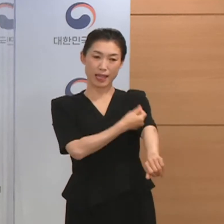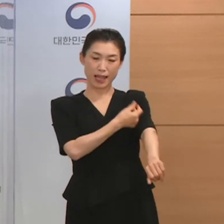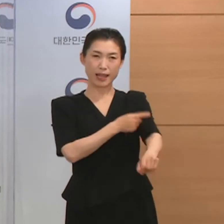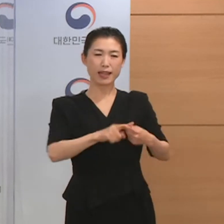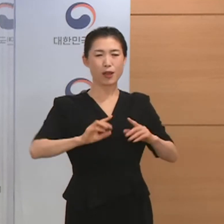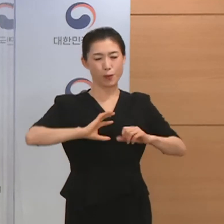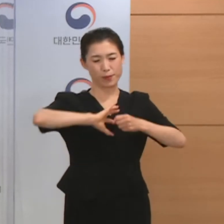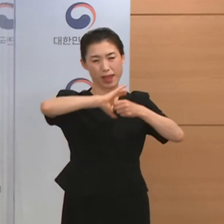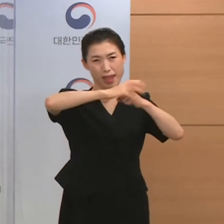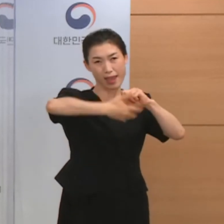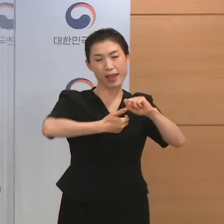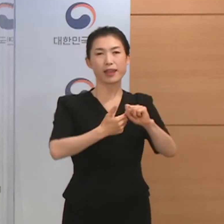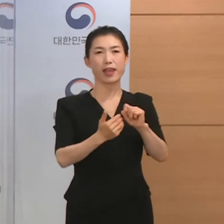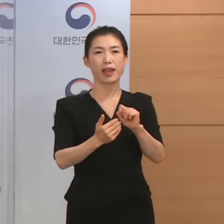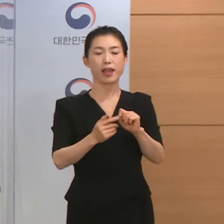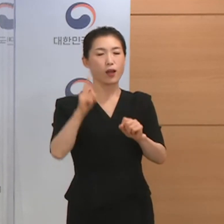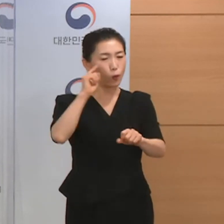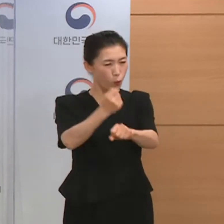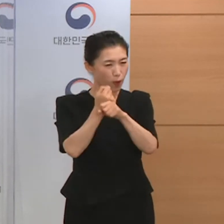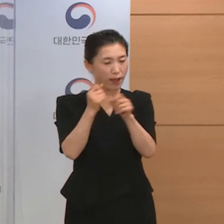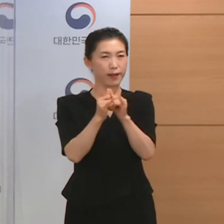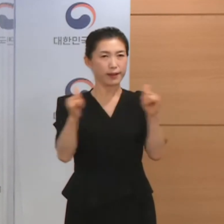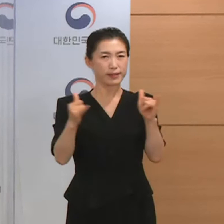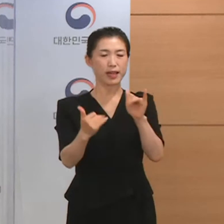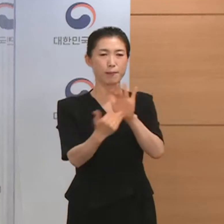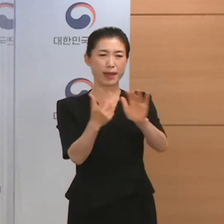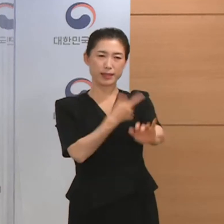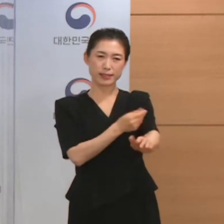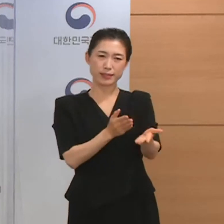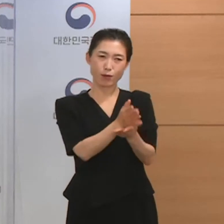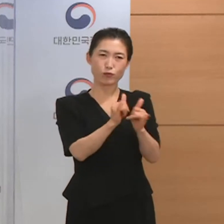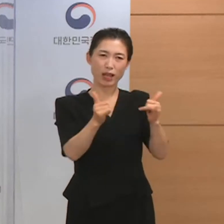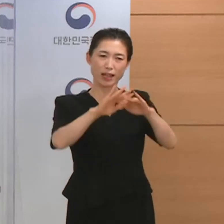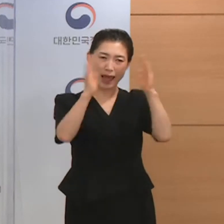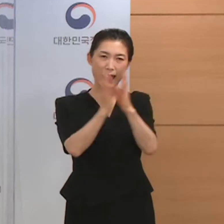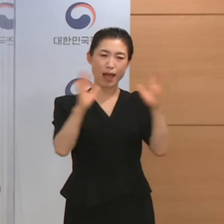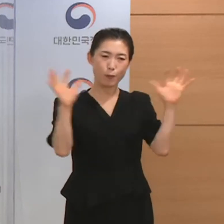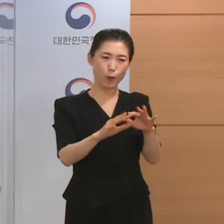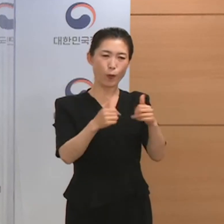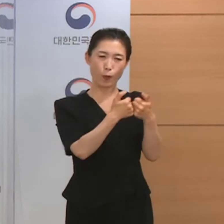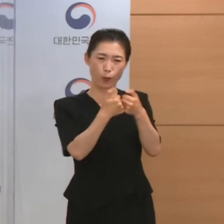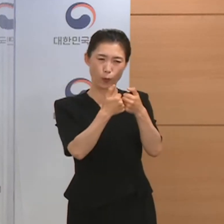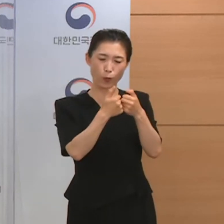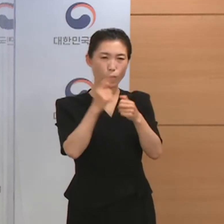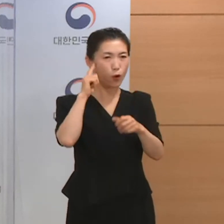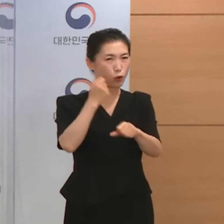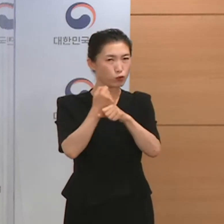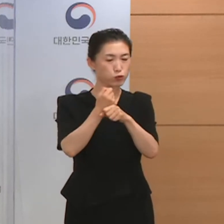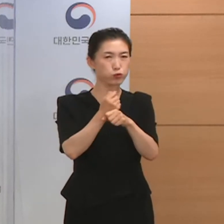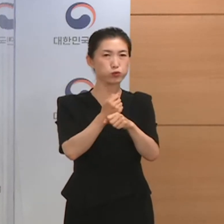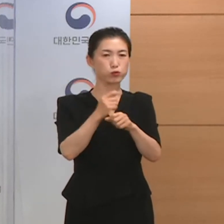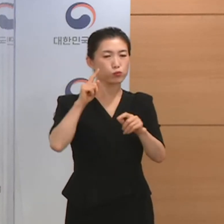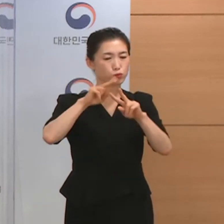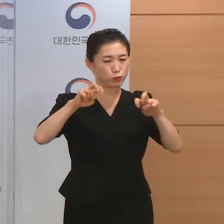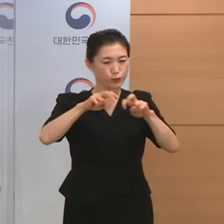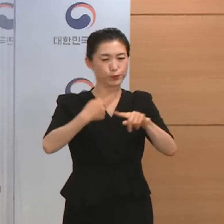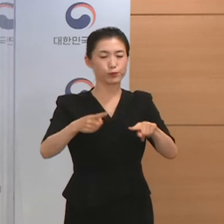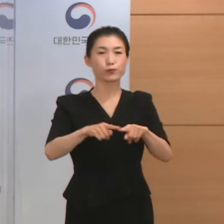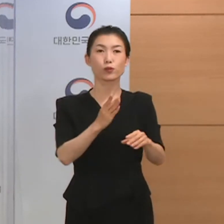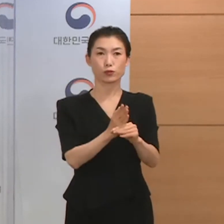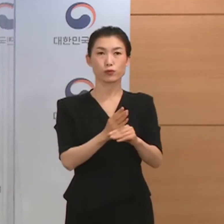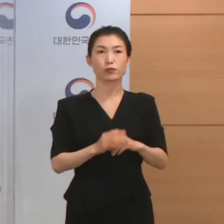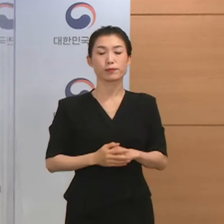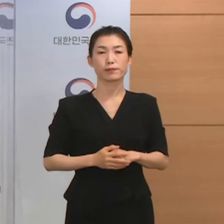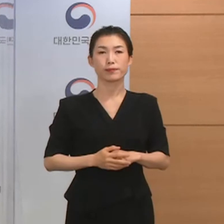방역당국과 과학자들이 함께 검토하고 분석하고 있는 중입니다. 그러한 상황에 좀 비추어 볼 때